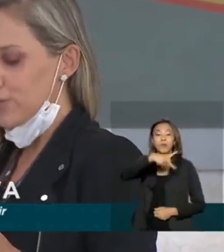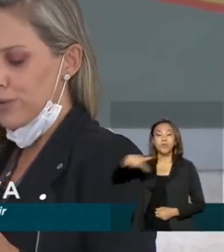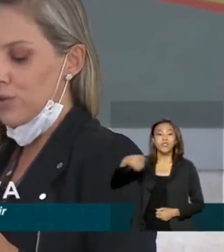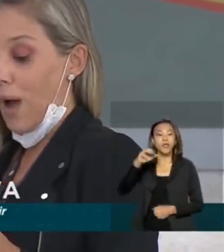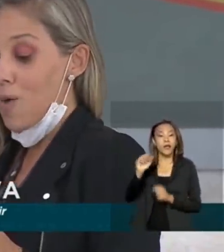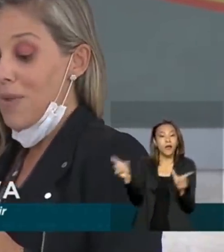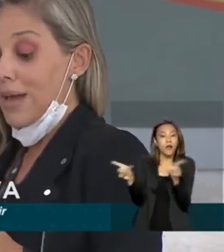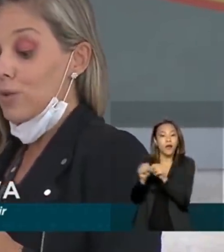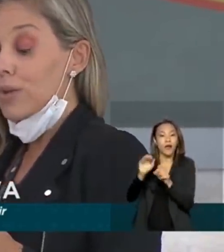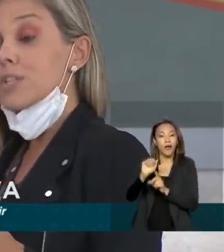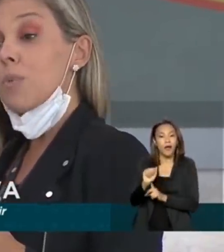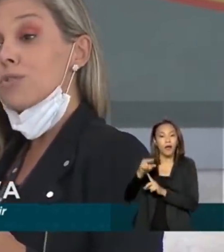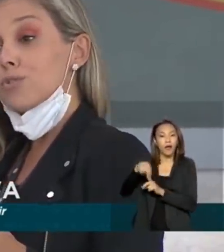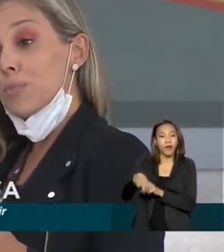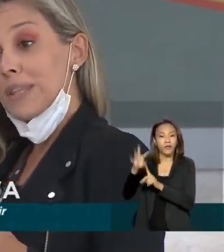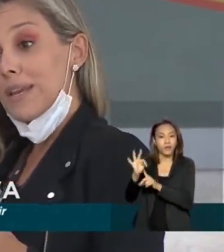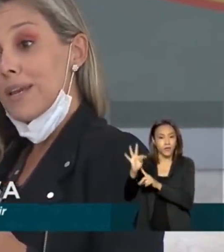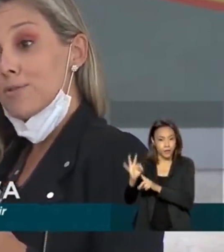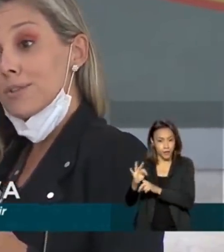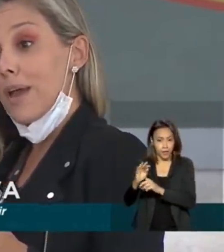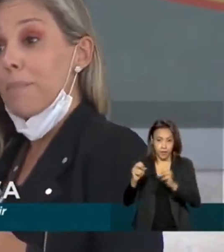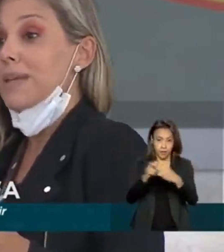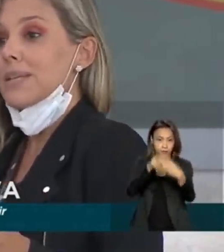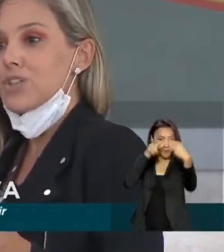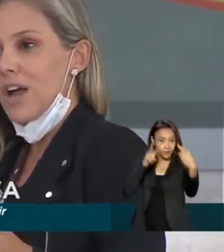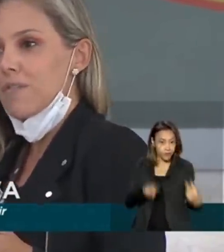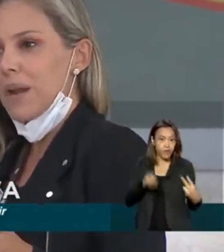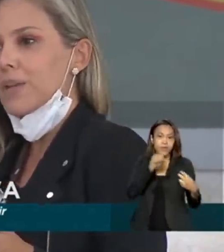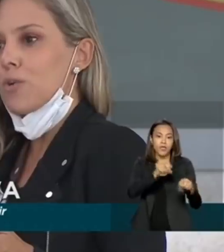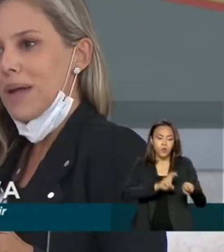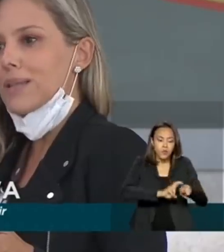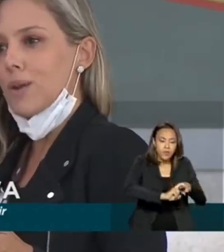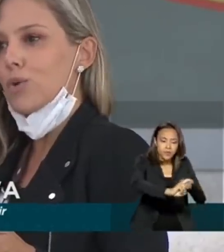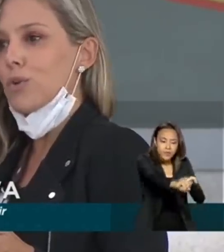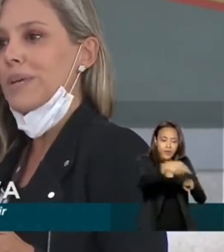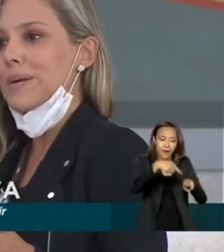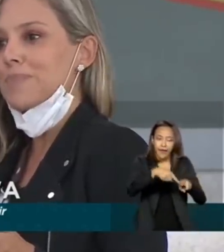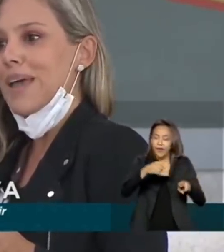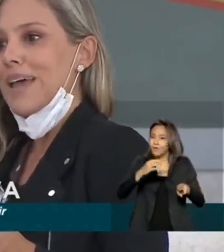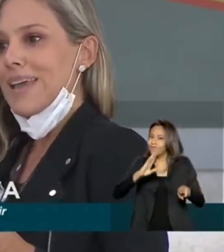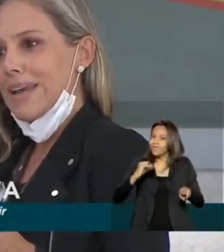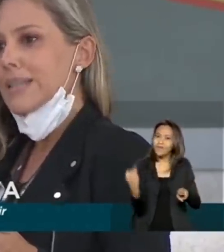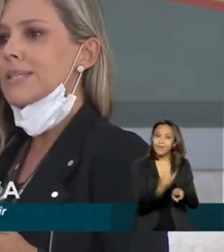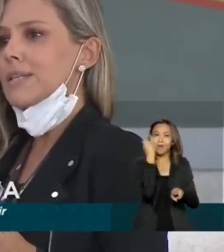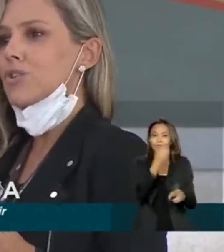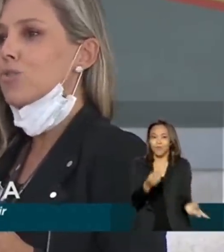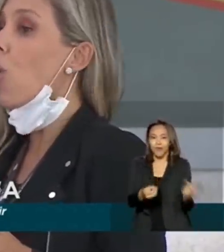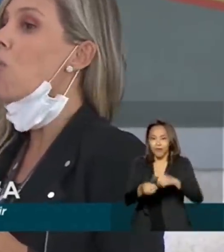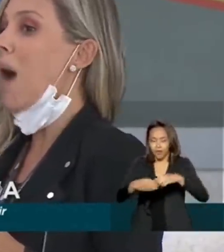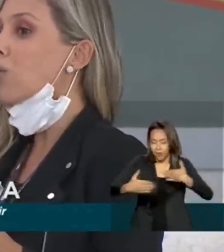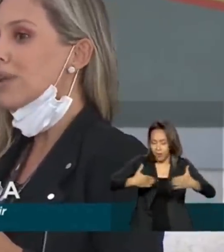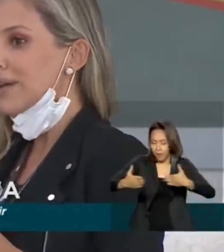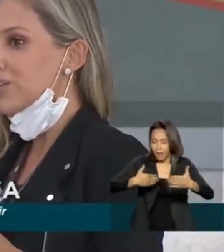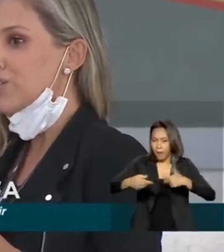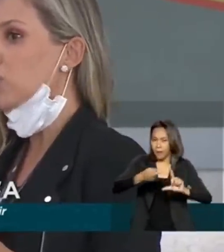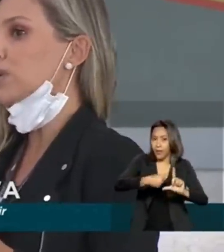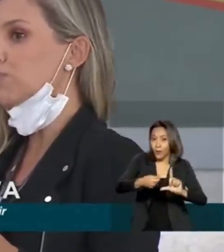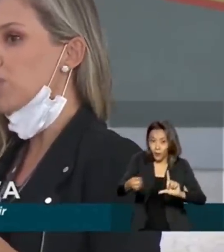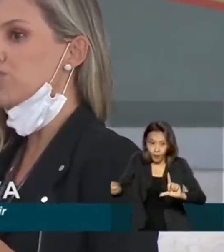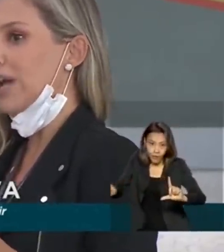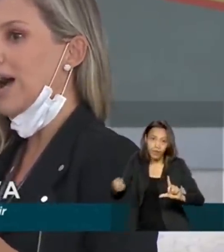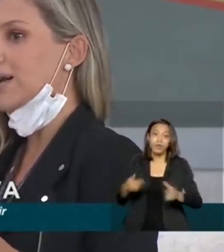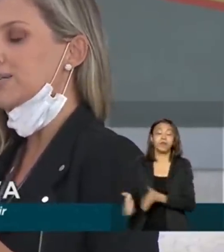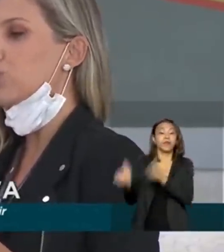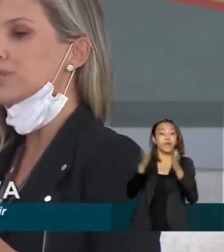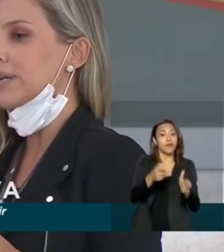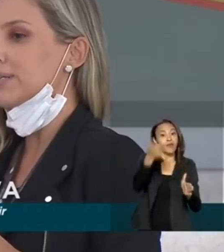num evento virtual que o transporte sobre trilhos é a peça-chave para a retomada da economia. E aí, nesse sentido, como uma alternativa ao